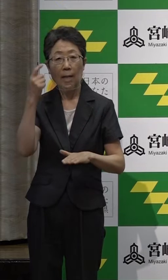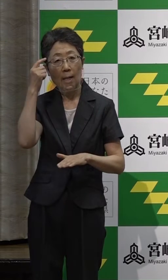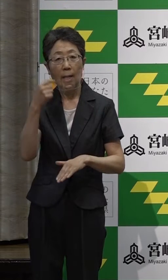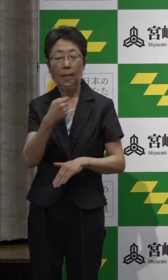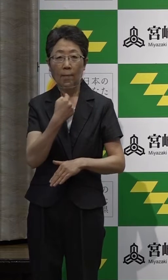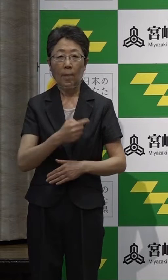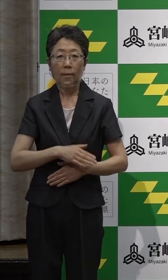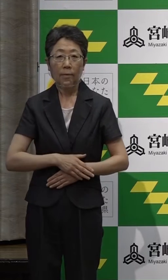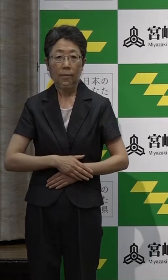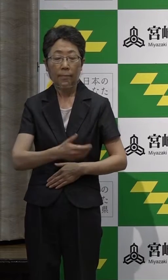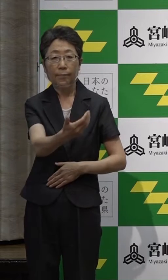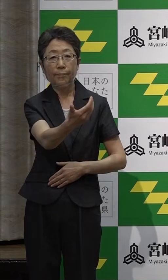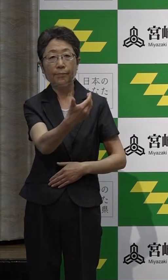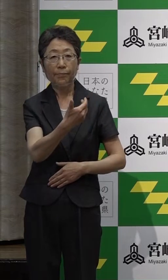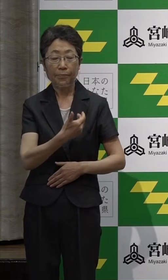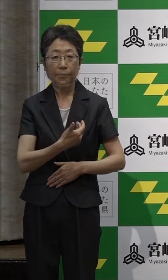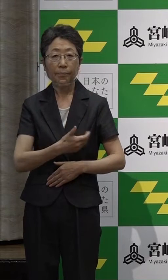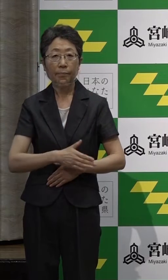はい、